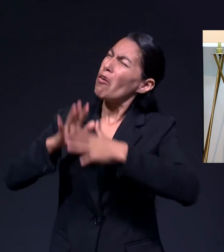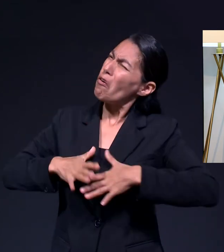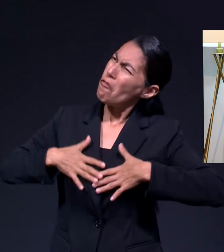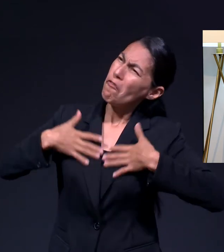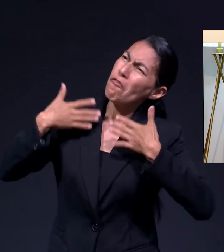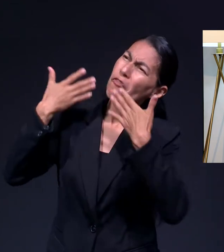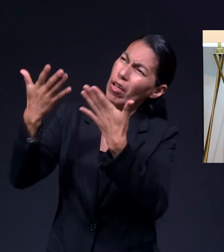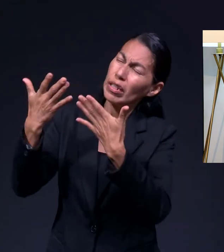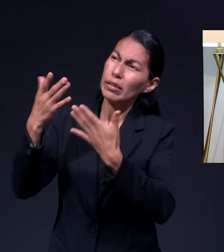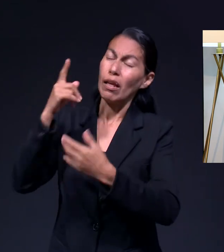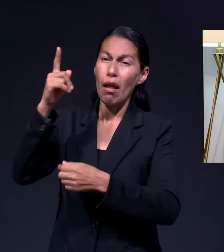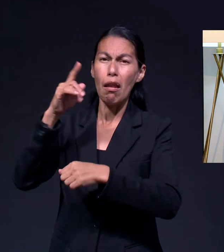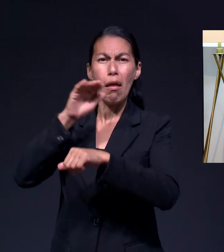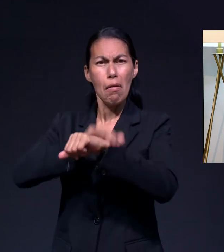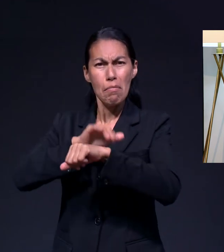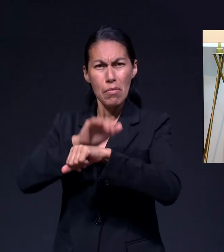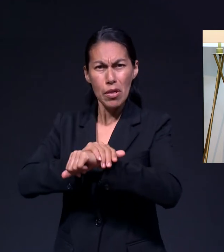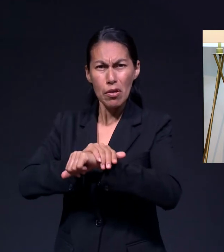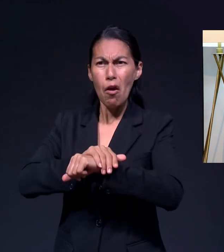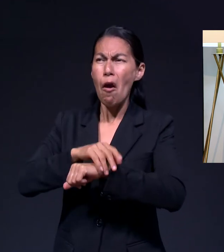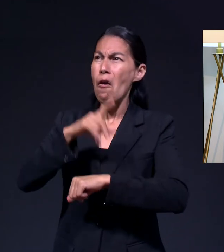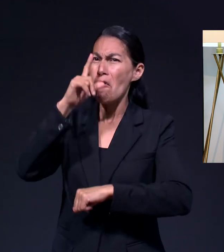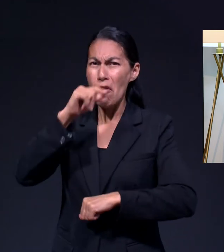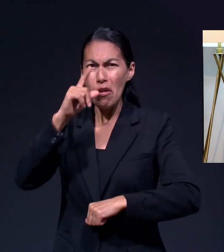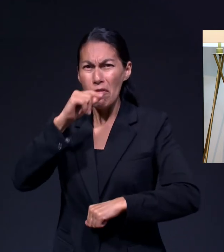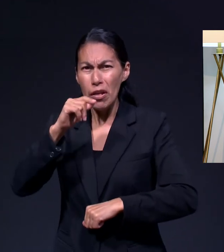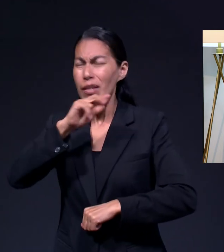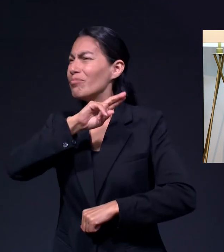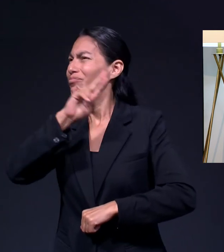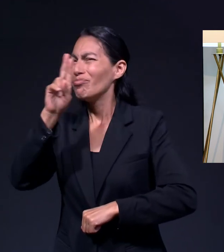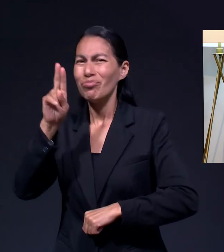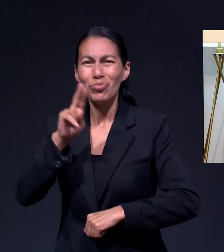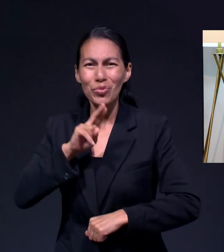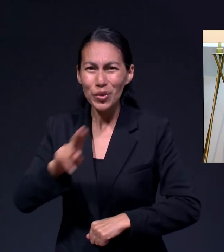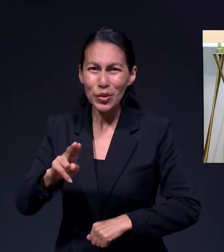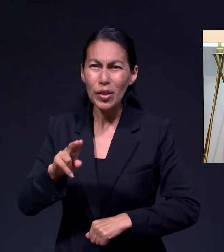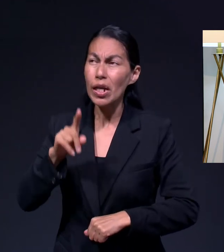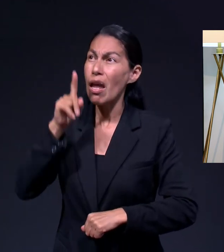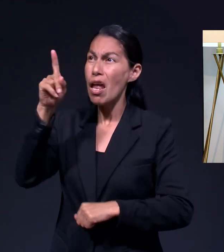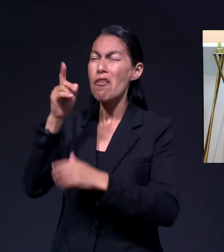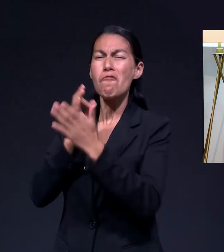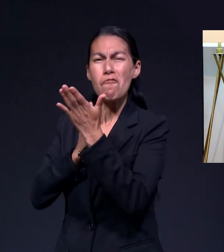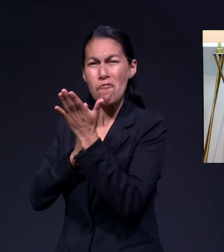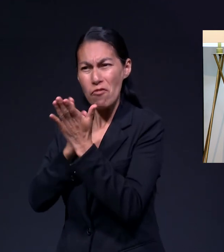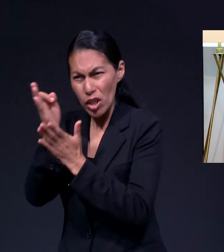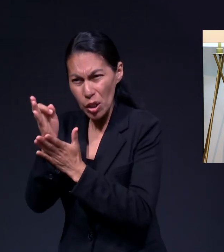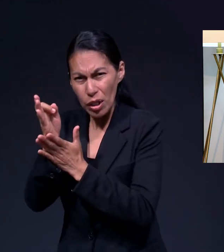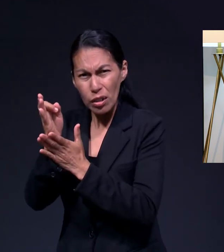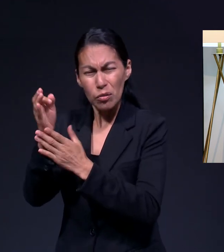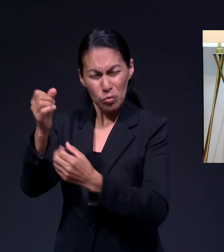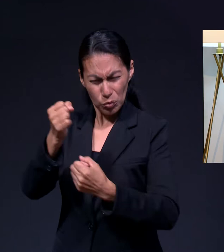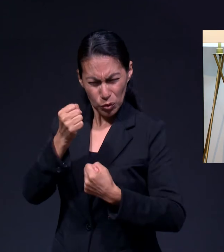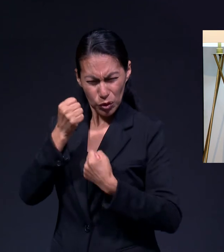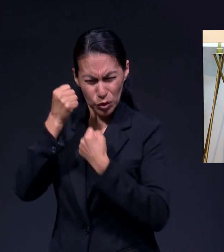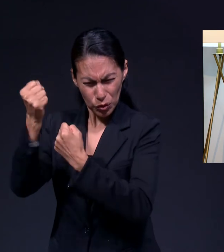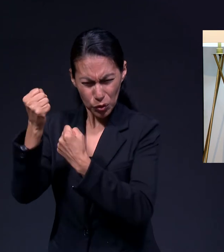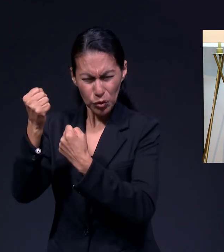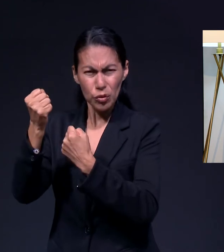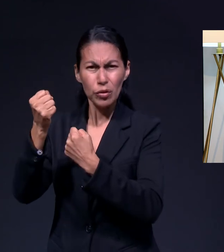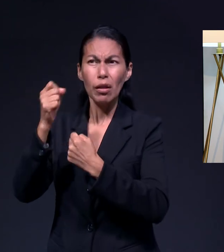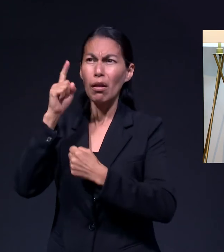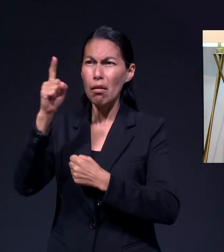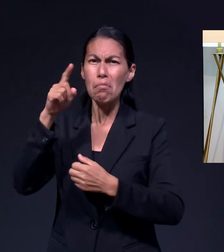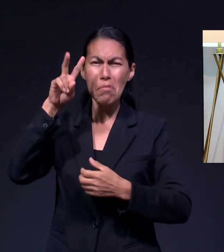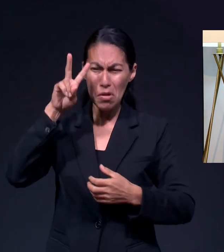como el grande amigo que nunca habrá de fallar él es confiable seguro veraz